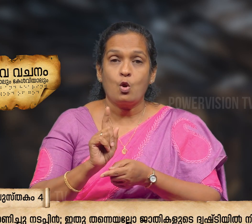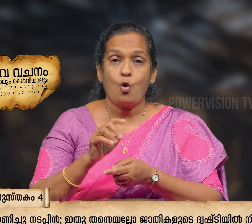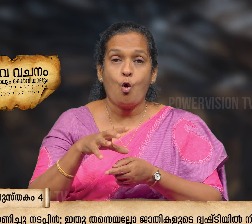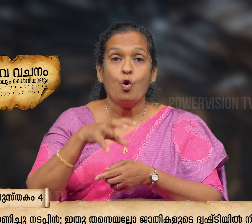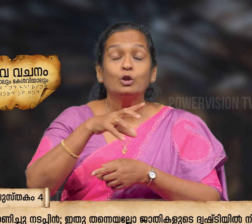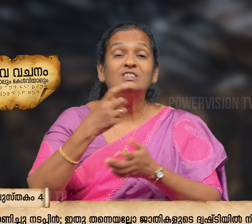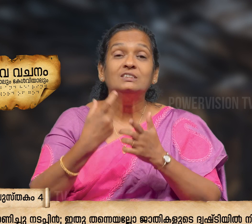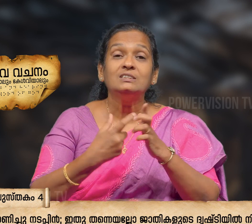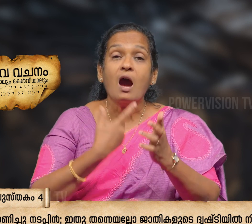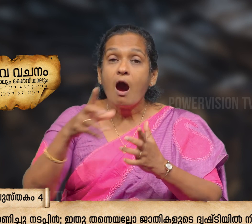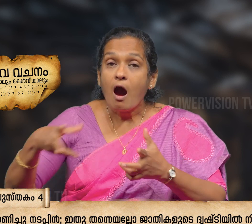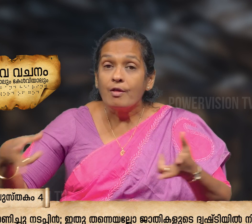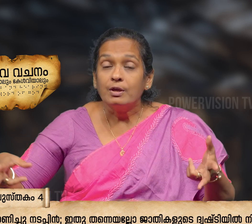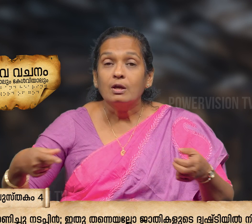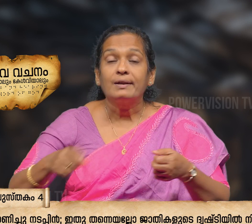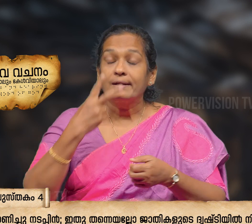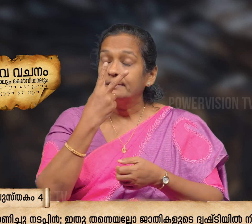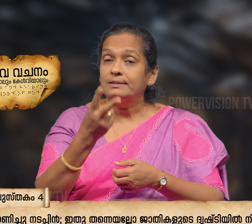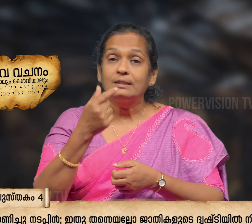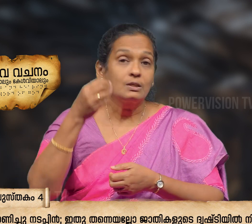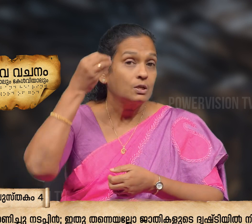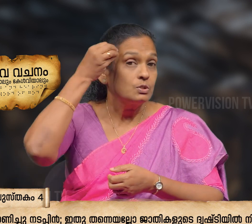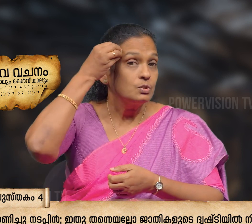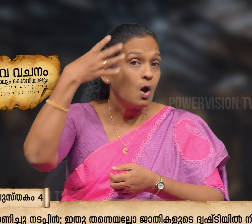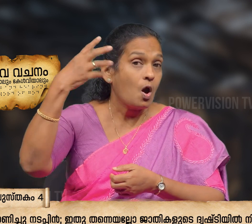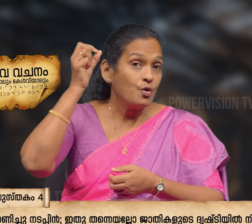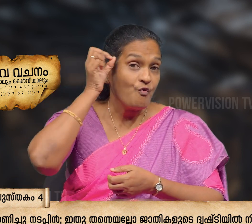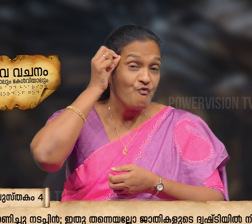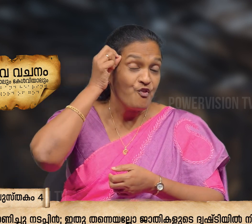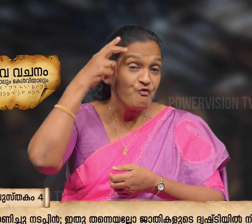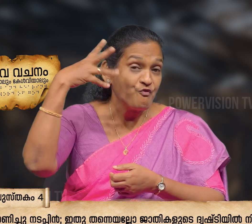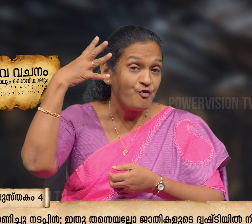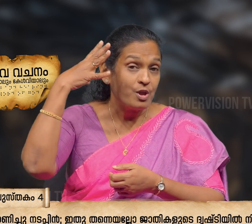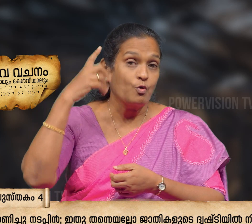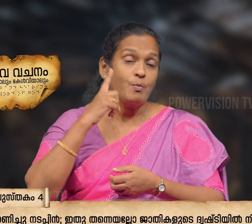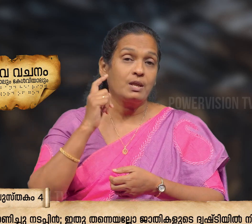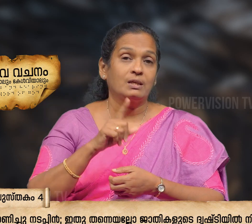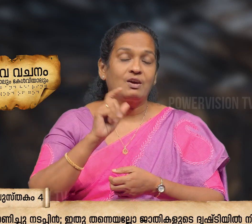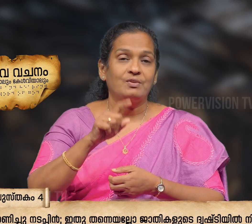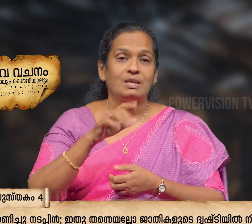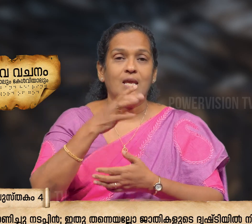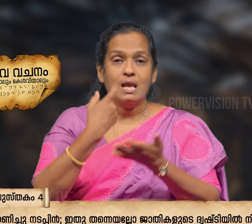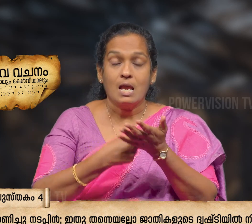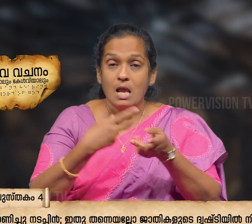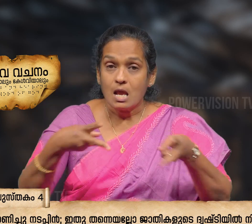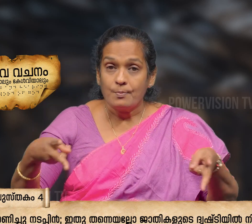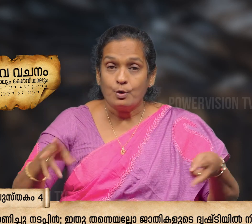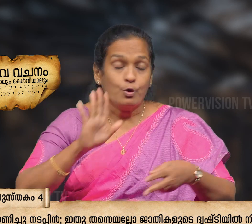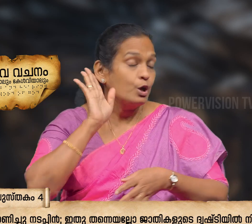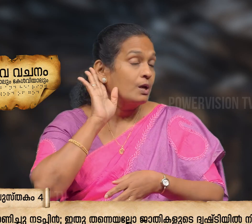ജാതികളുടെ ദൃഷ്ടിയിൽ നിങ്ങളുടെ ജ്ഞാനവും വിവേകവുമായിരിക്കുന്നത്. അവർ ഈ കൽപ്പനകളൊക്കെയും കേട്ടിട്ട്